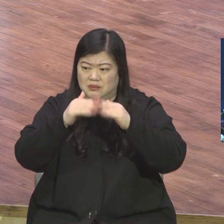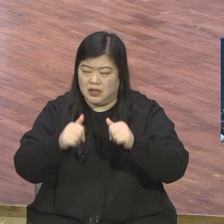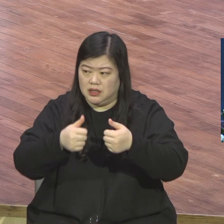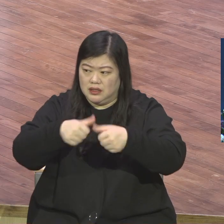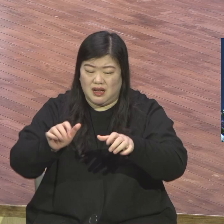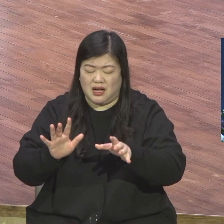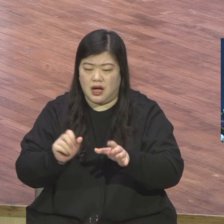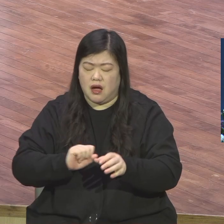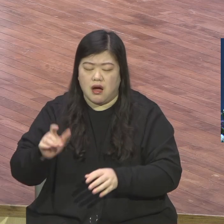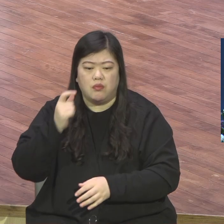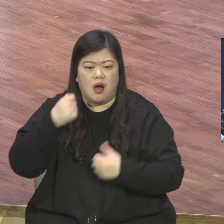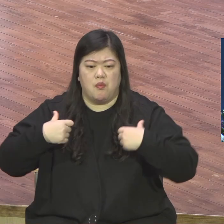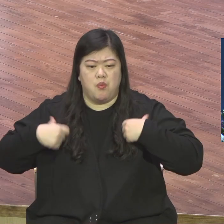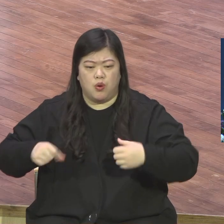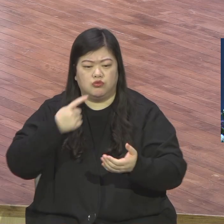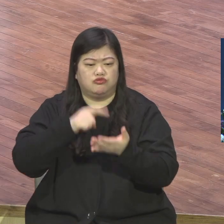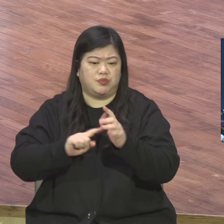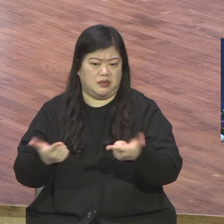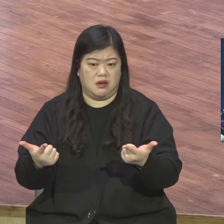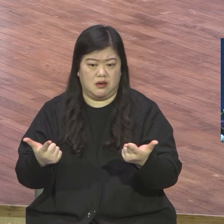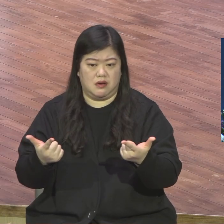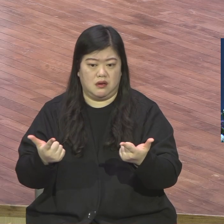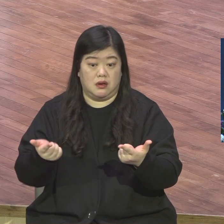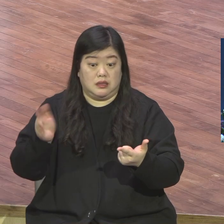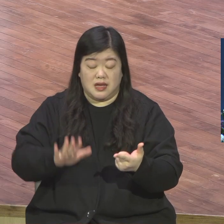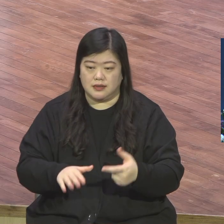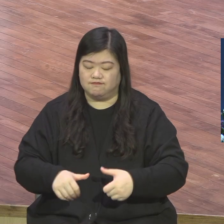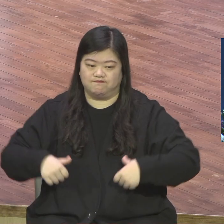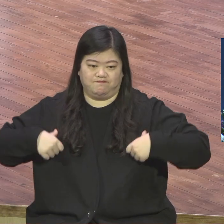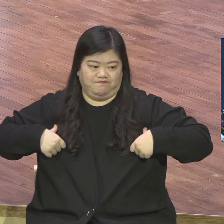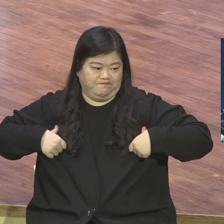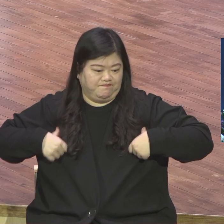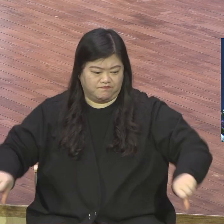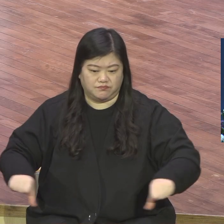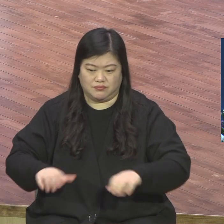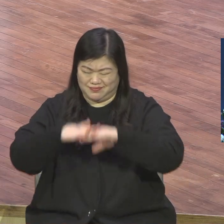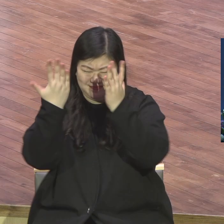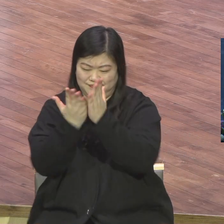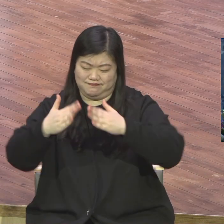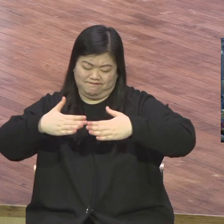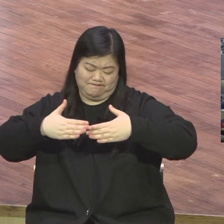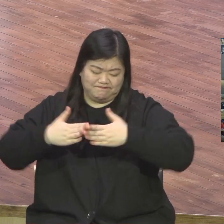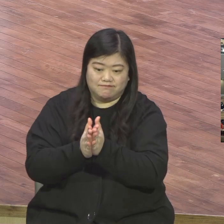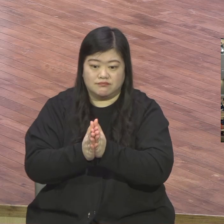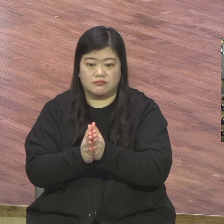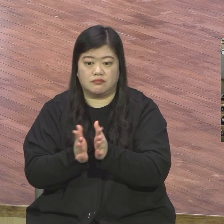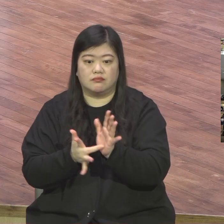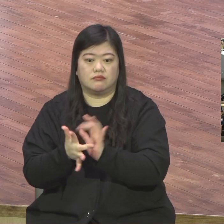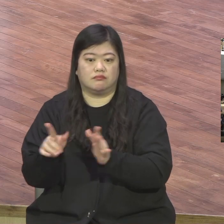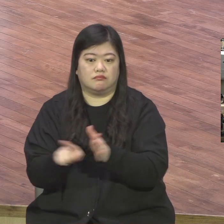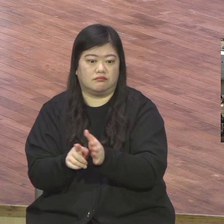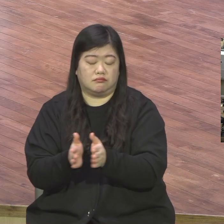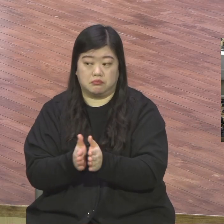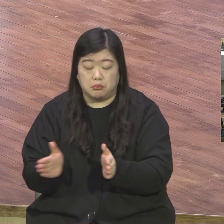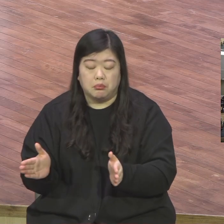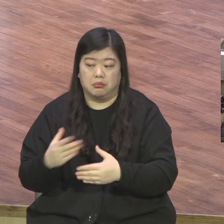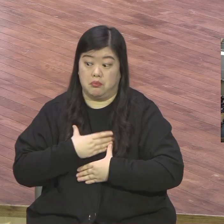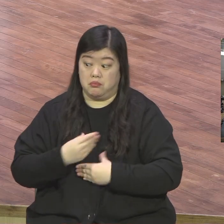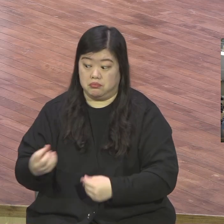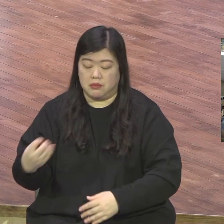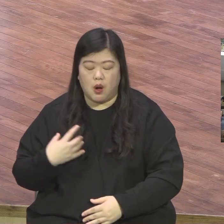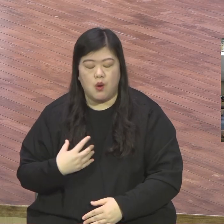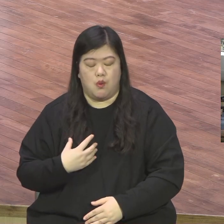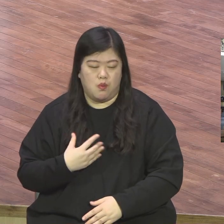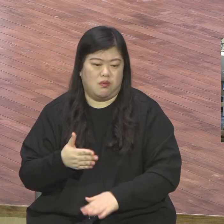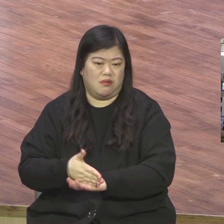순간에 뭐 오래 갈 것도 없어요. 당장 즉시로. 자, 2절 봅니다. 또한 그로 말미암아 우리가 믿음으로 서